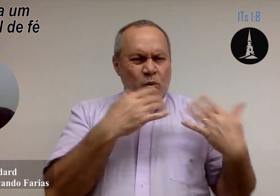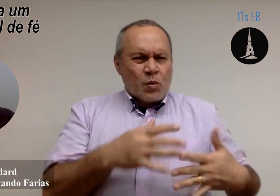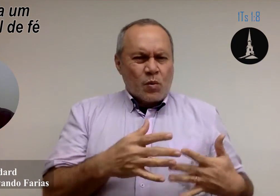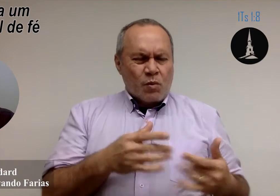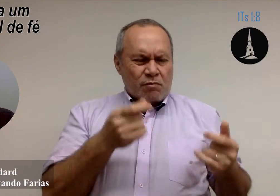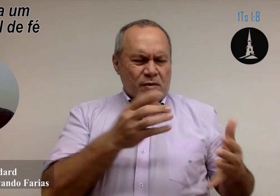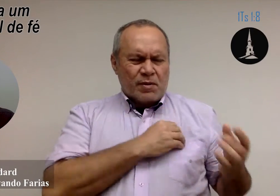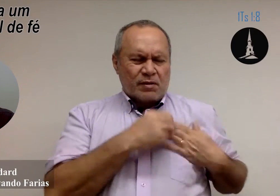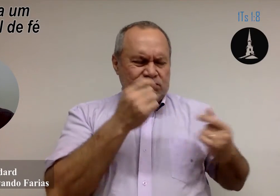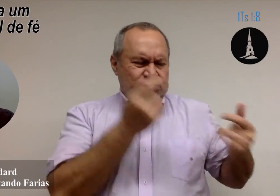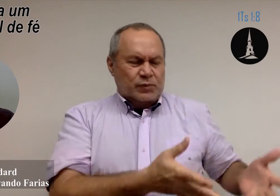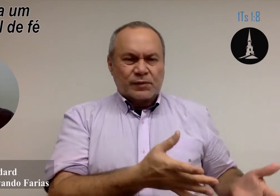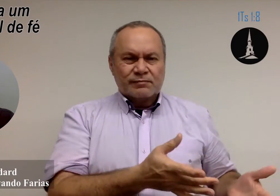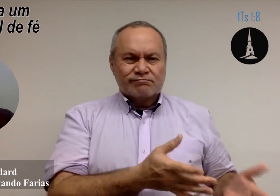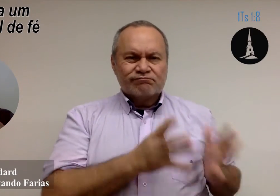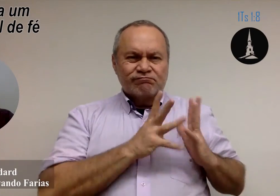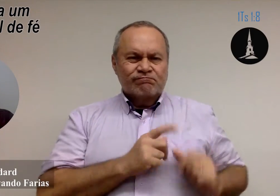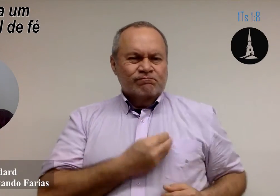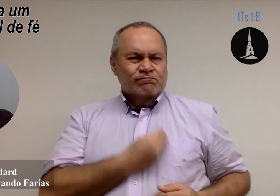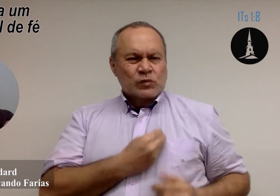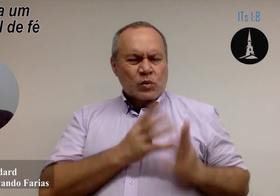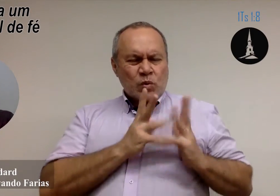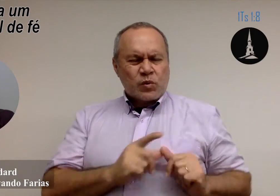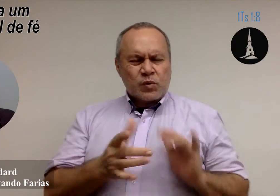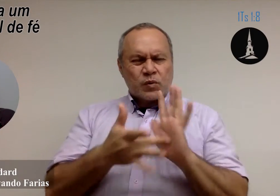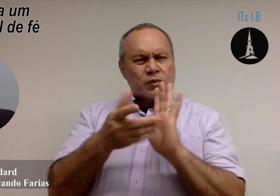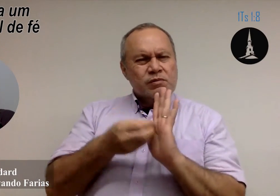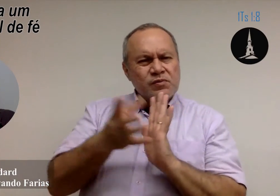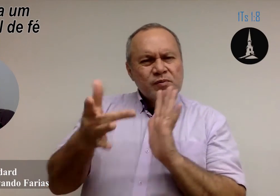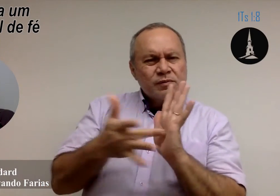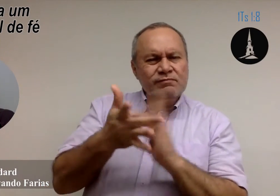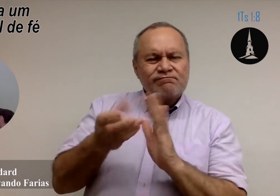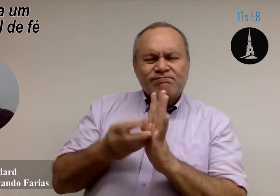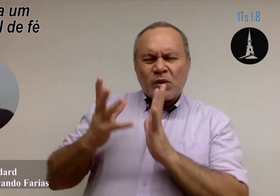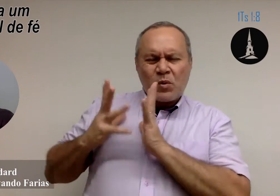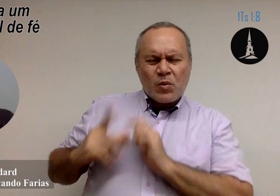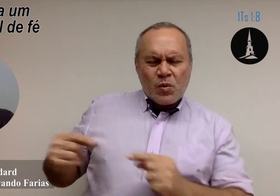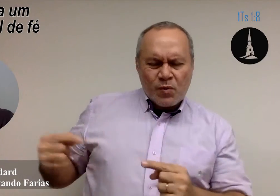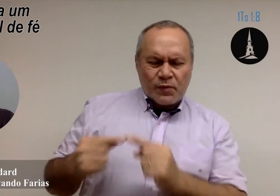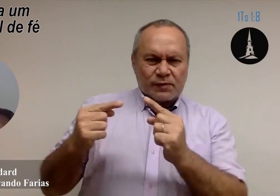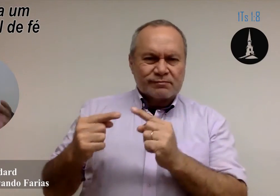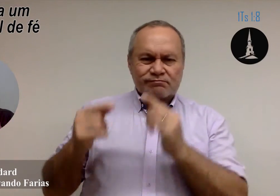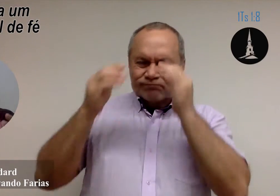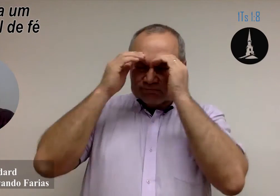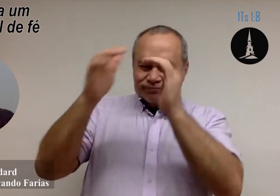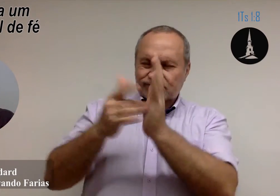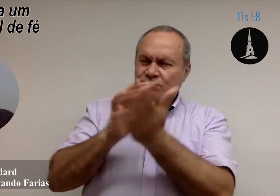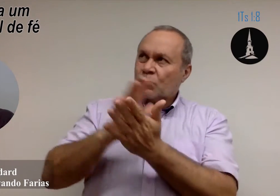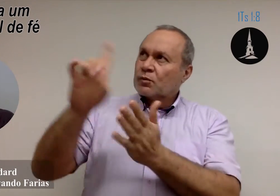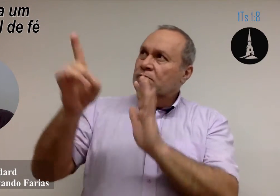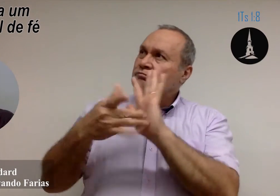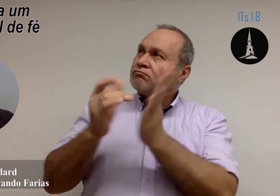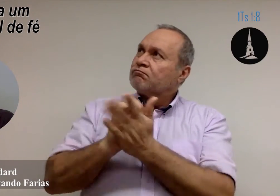a abandonar o pecado e a viverem o Evangelho de uma maneira que honrasse e